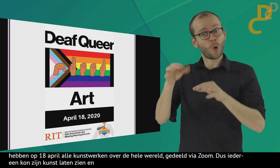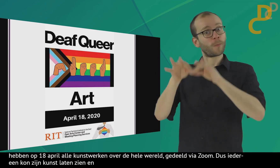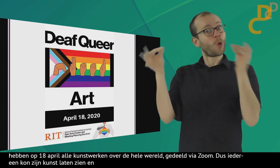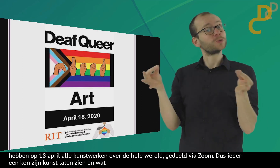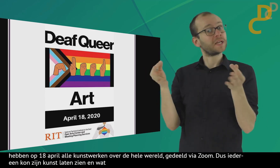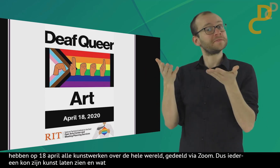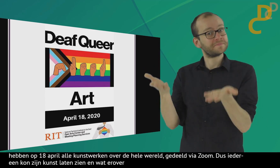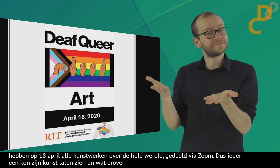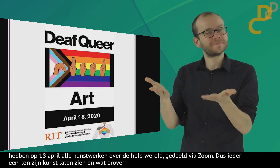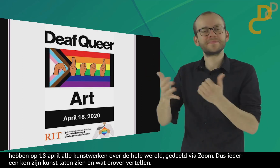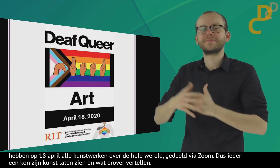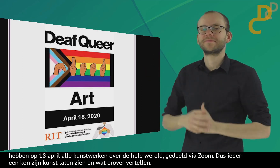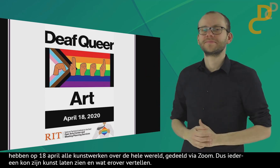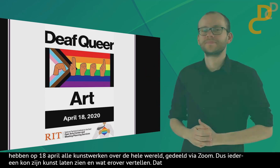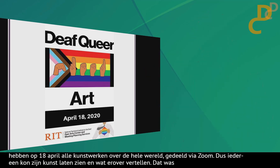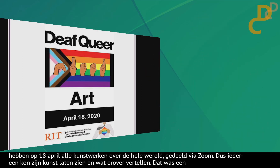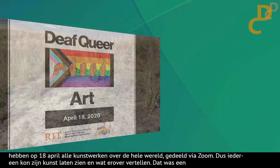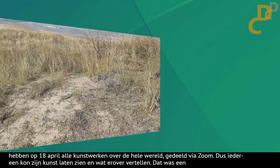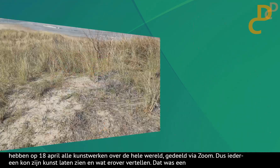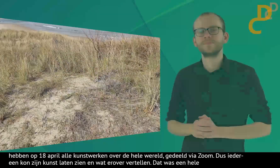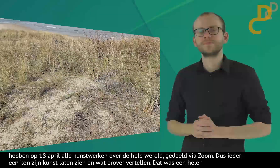vertellen. Dus dat was een hele mooie oplossing.